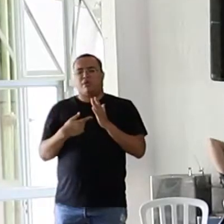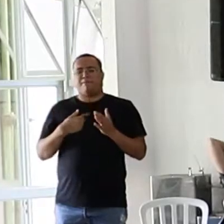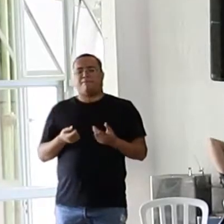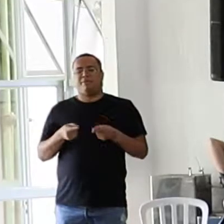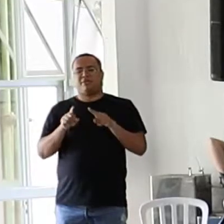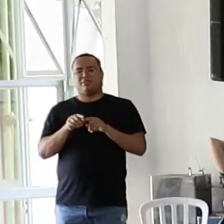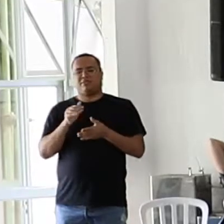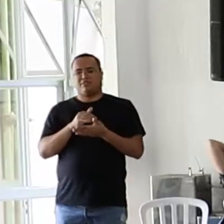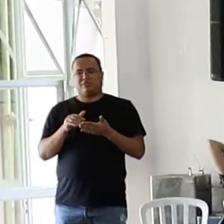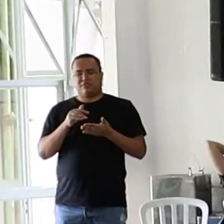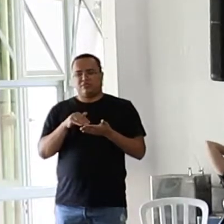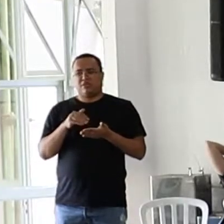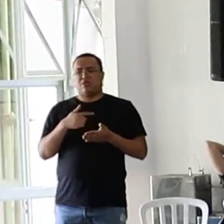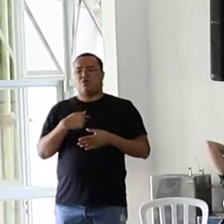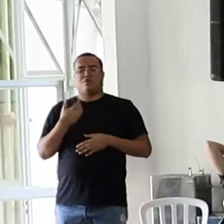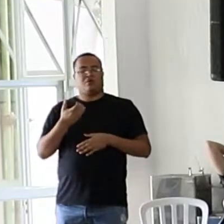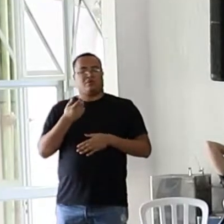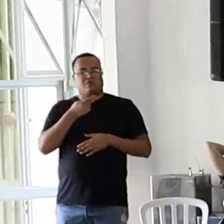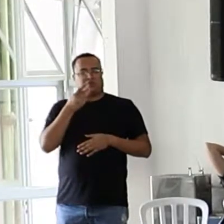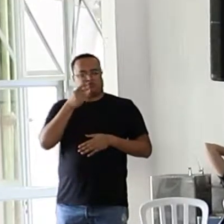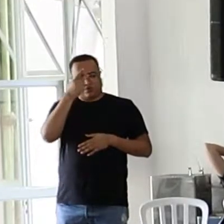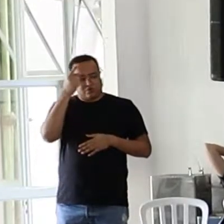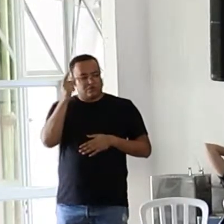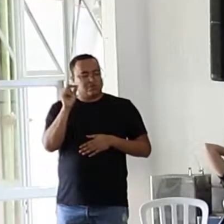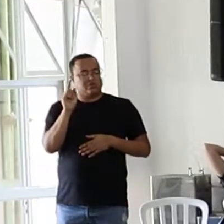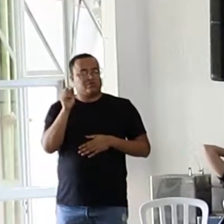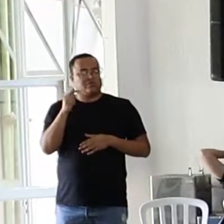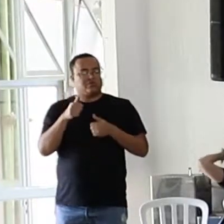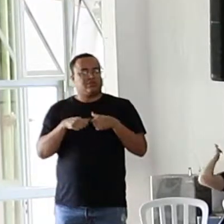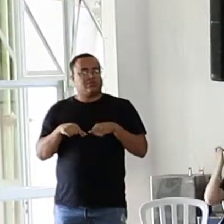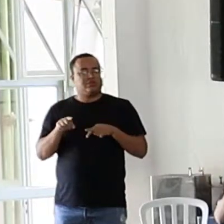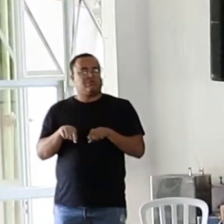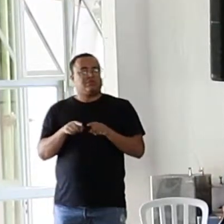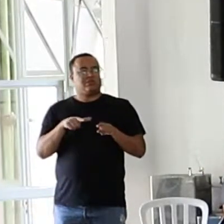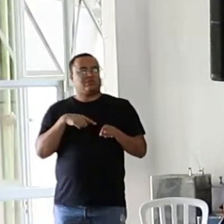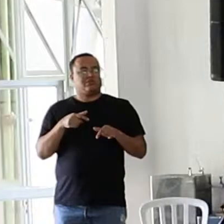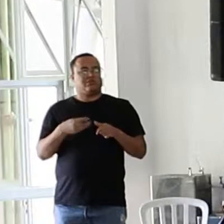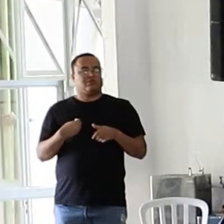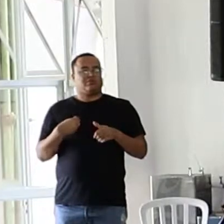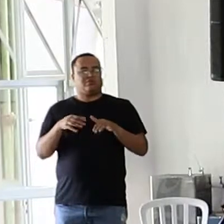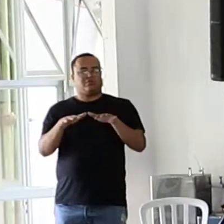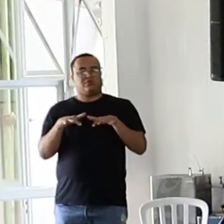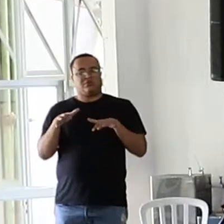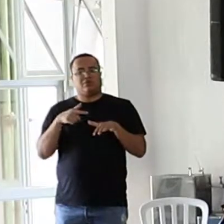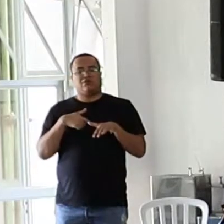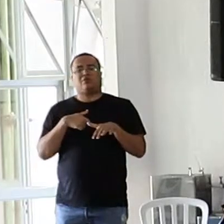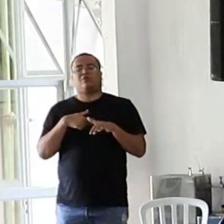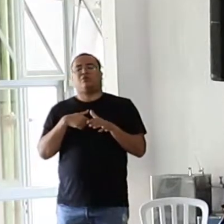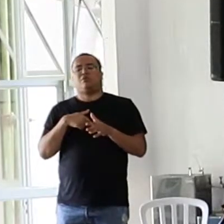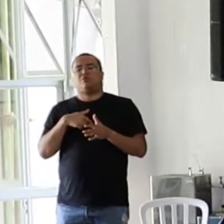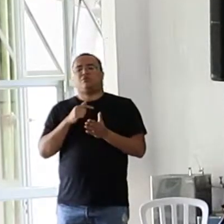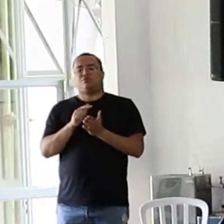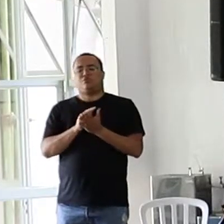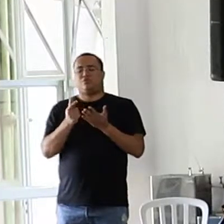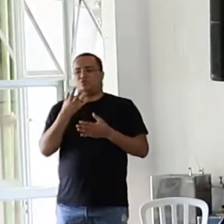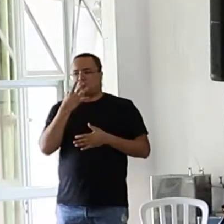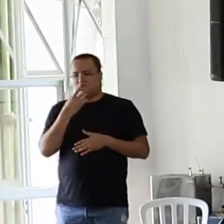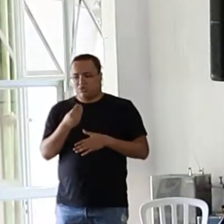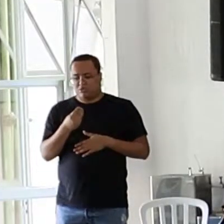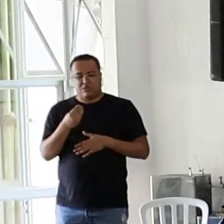colegas de comunicação de imprensa de redes sociais fazer essa missão e por último dizer e eu